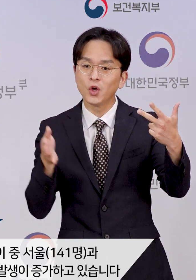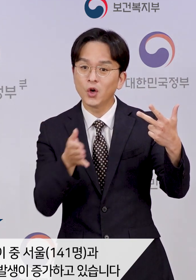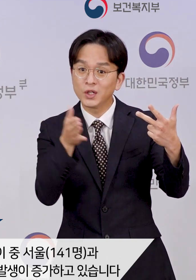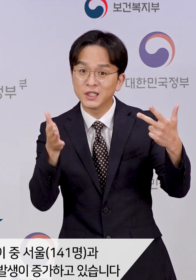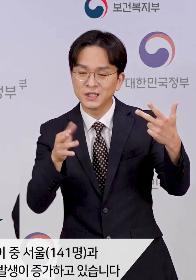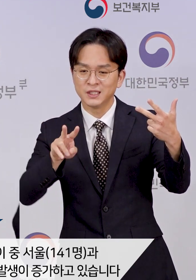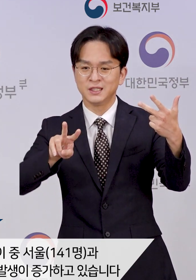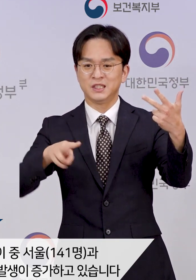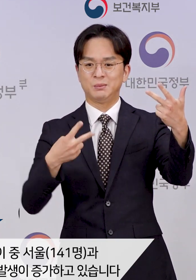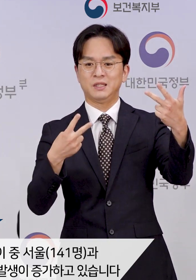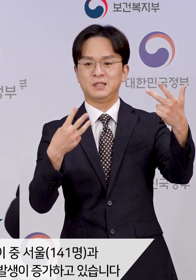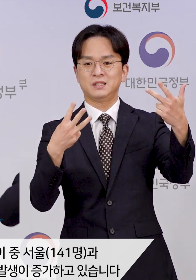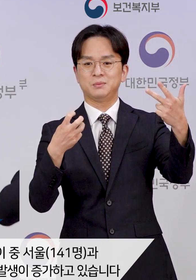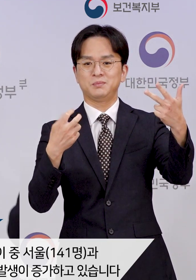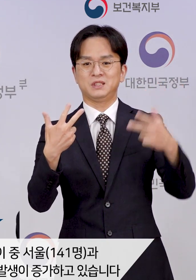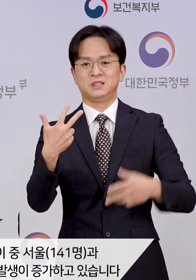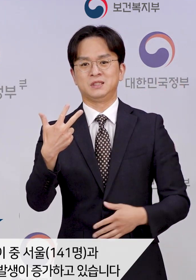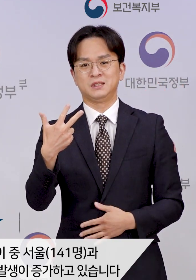신규 환자는